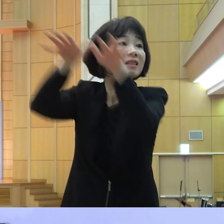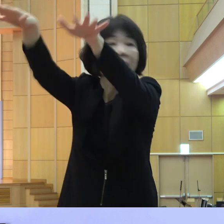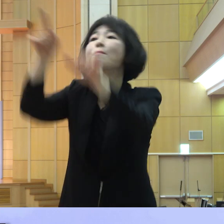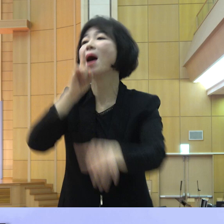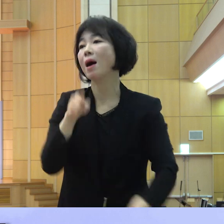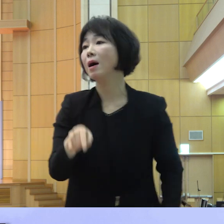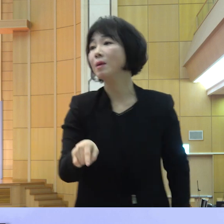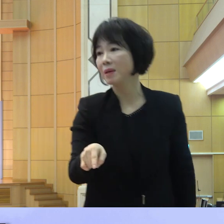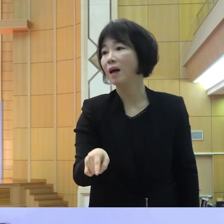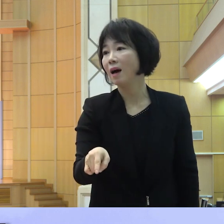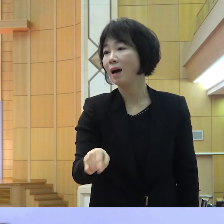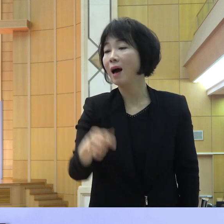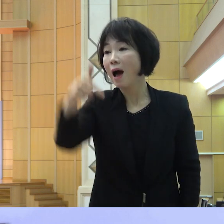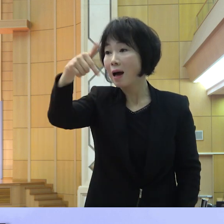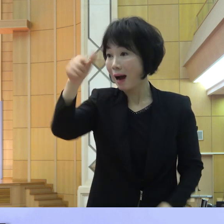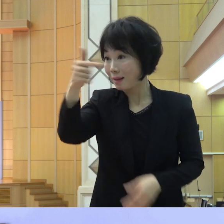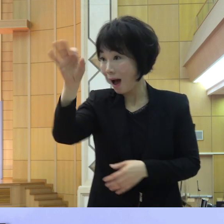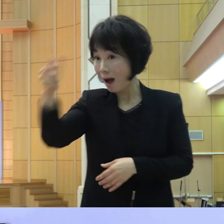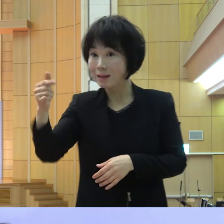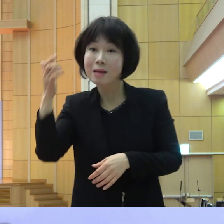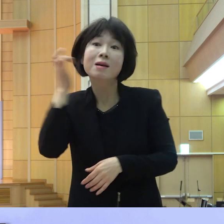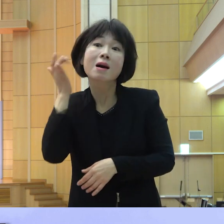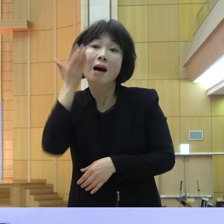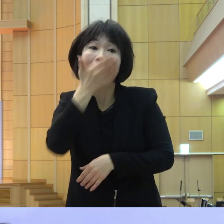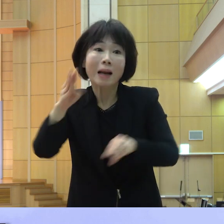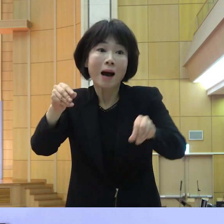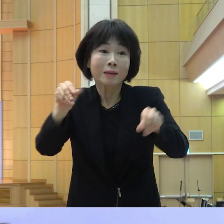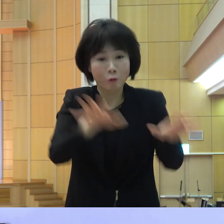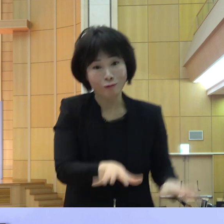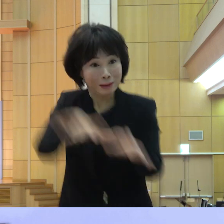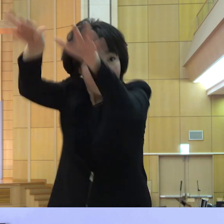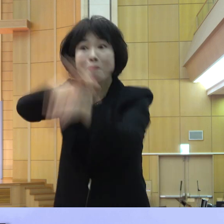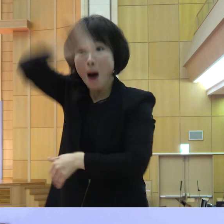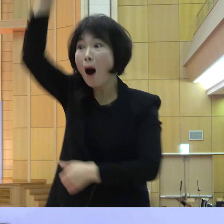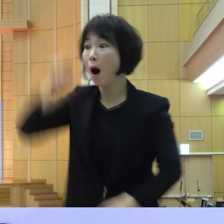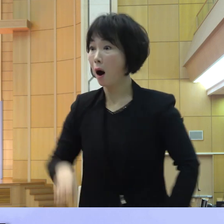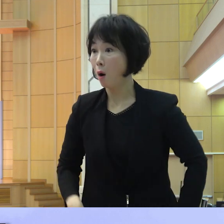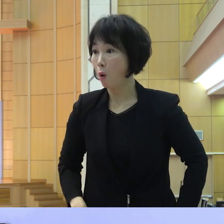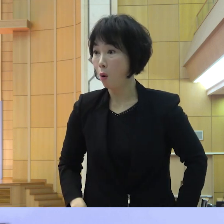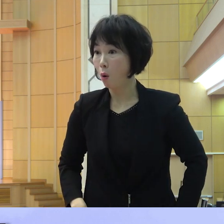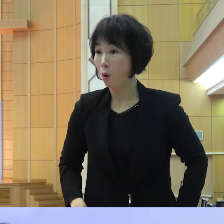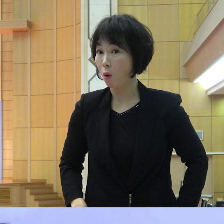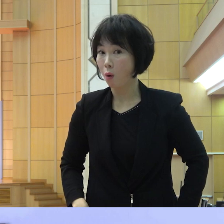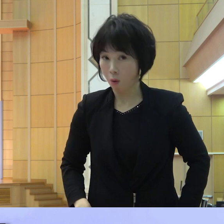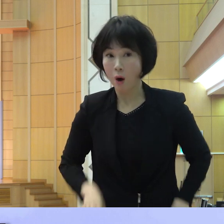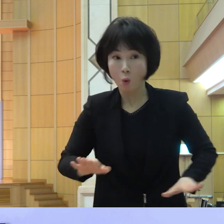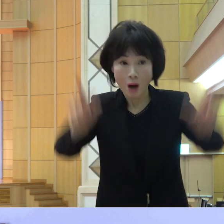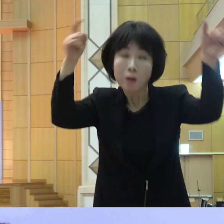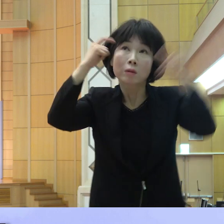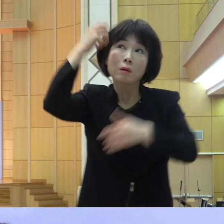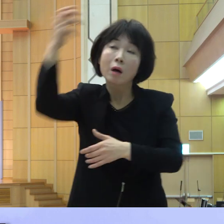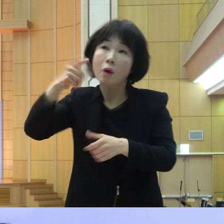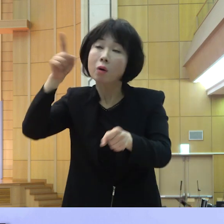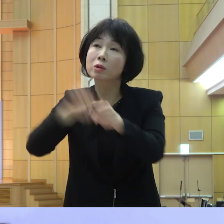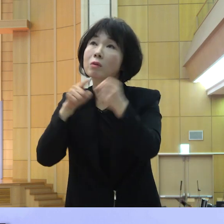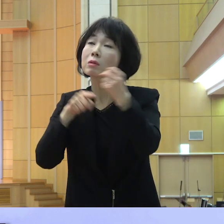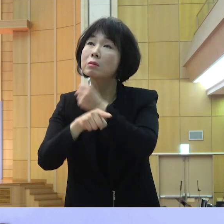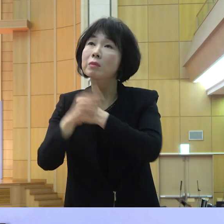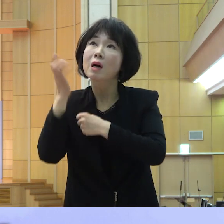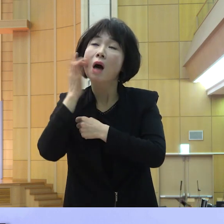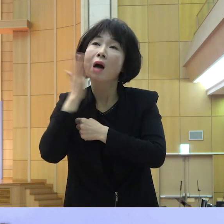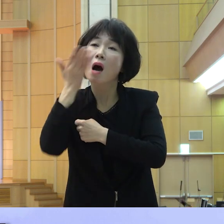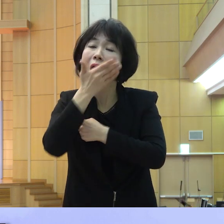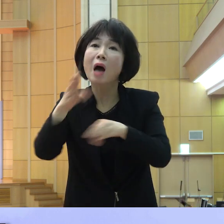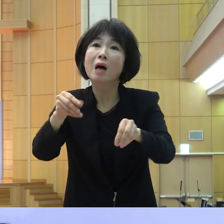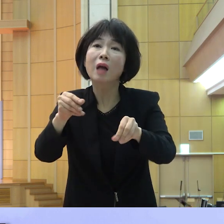것입니다. 여기서 광야라고 하는 영적 의미, 그리고 가나안 땅이라고 하는 영적 의미, 이것은 뭐 이